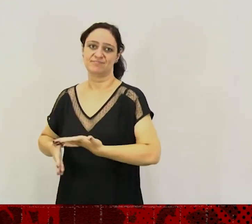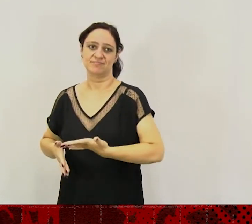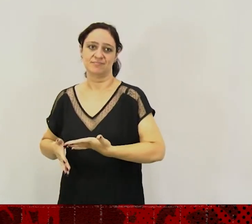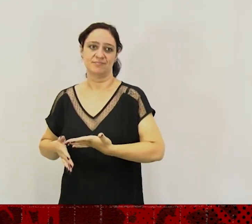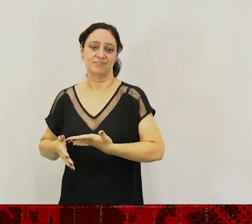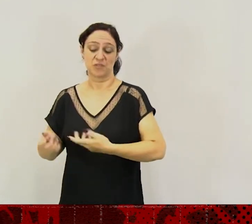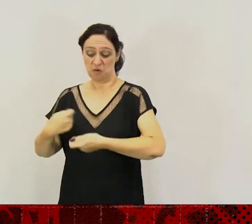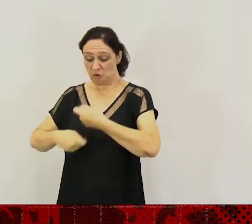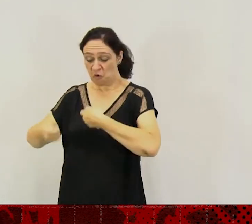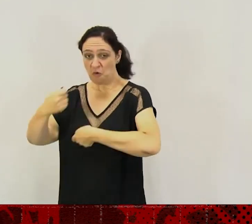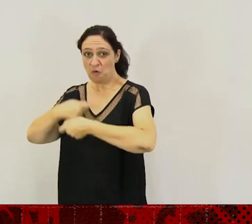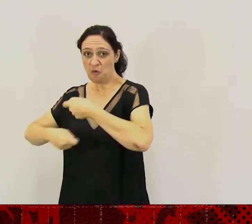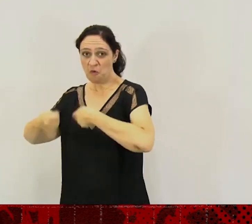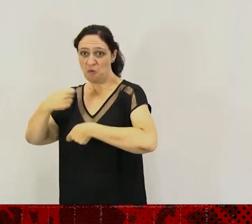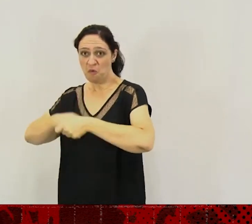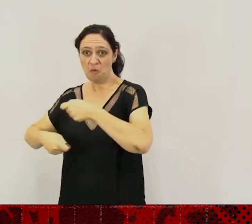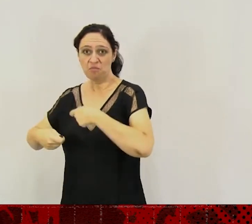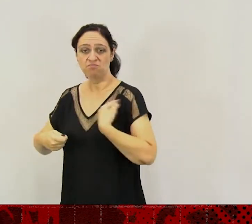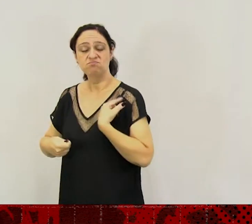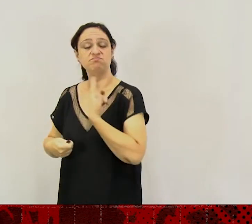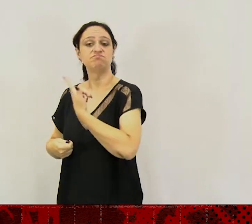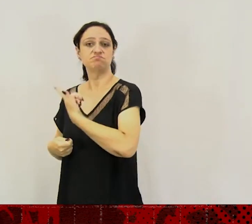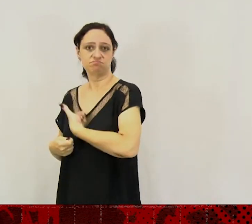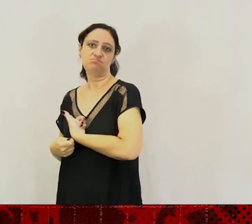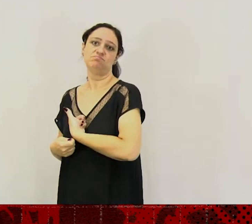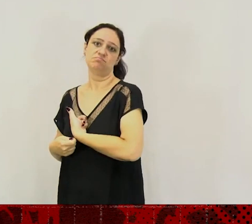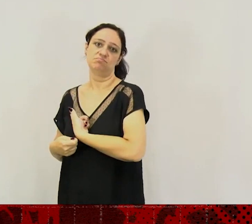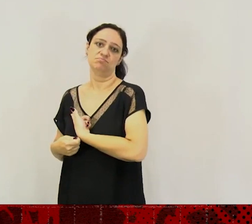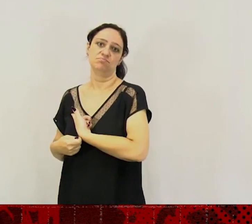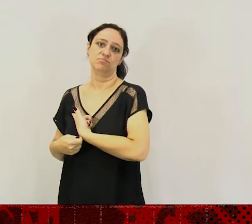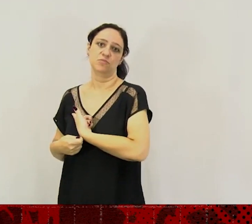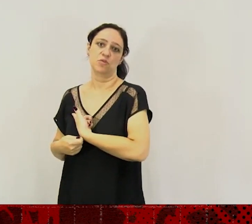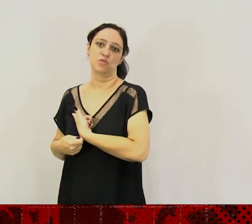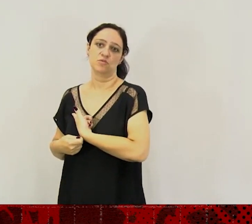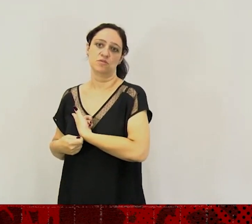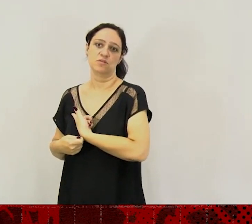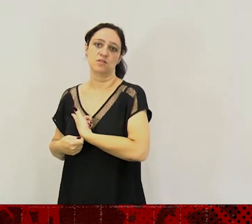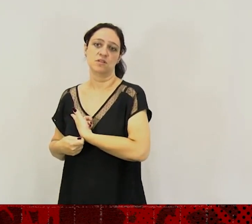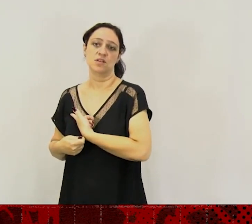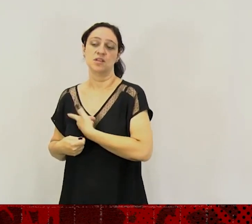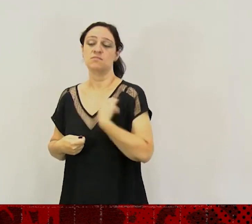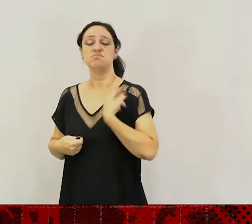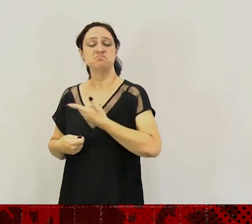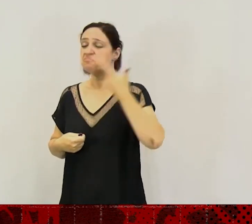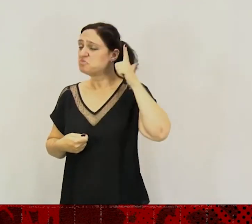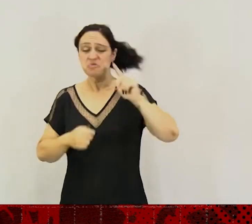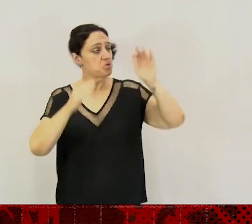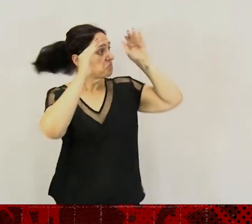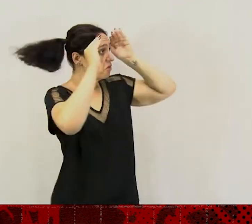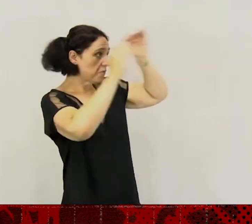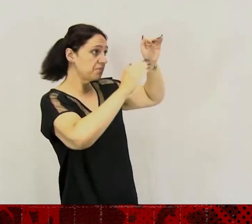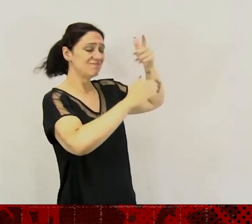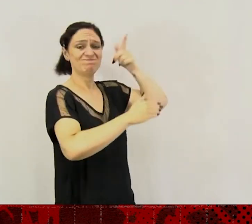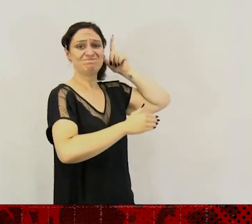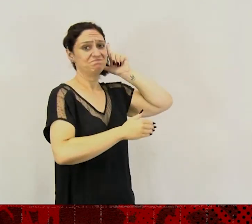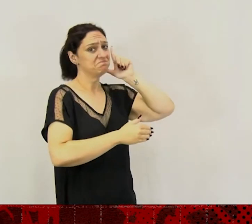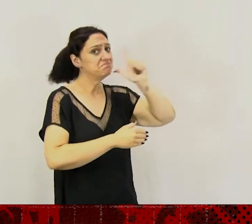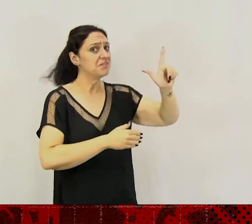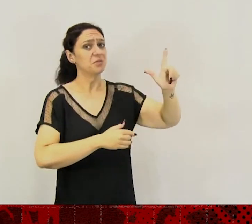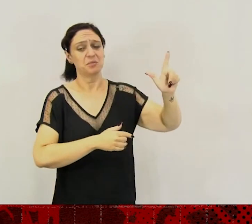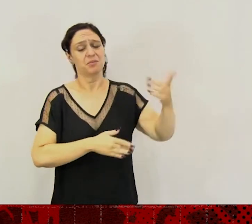que agia no nosso ser e não permitia que a gente fizesse a vontade de Deus, não permitia que nós